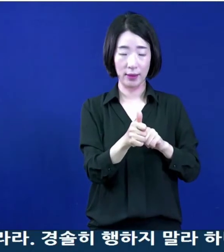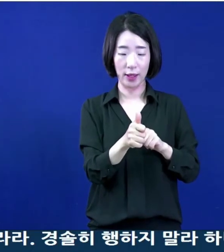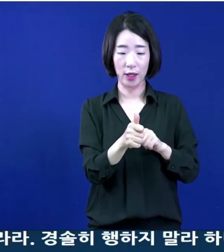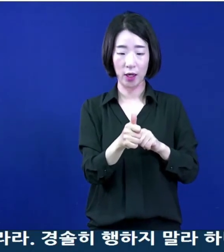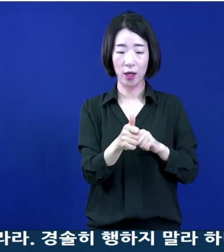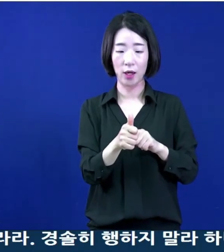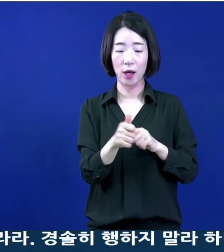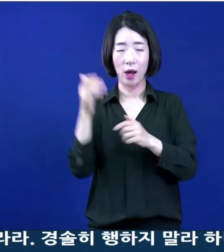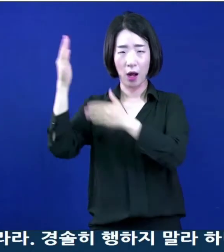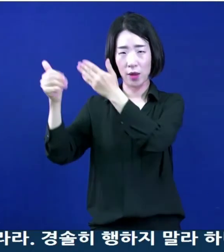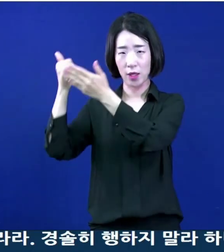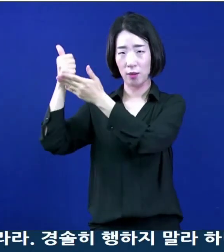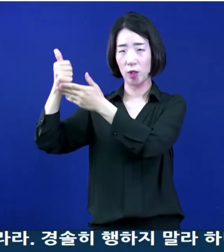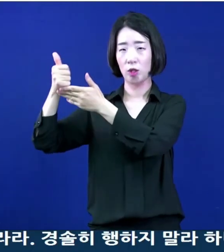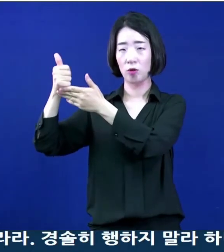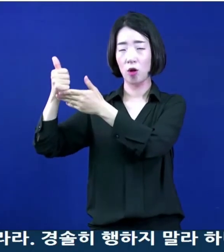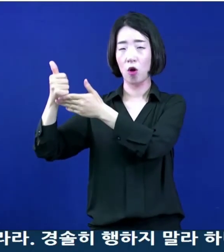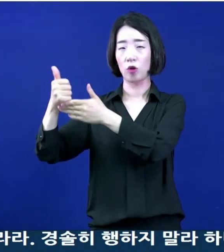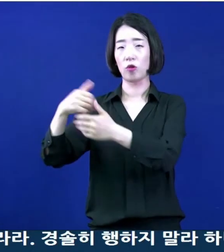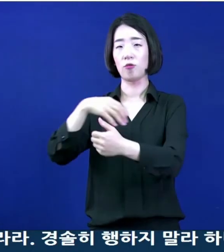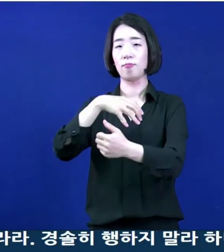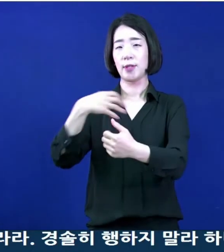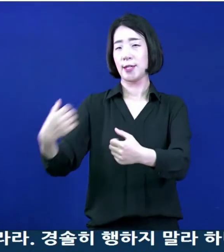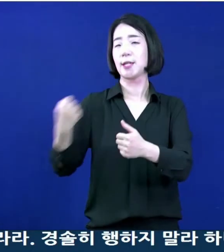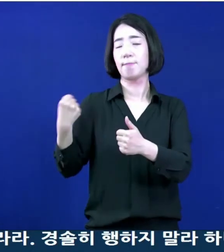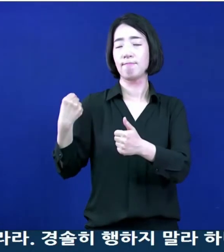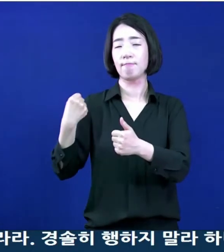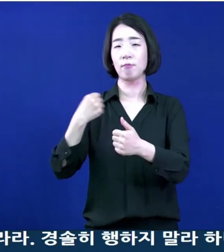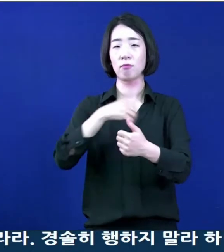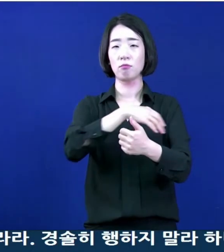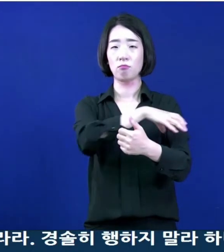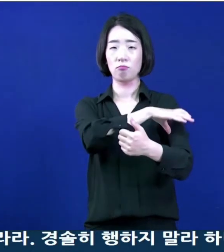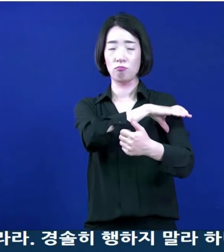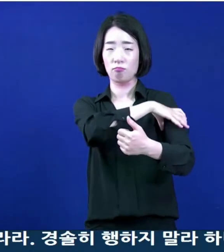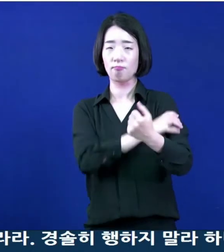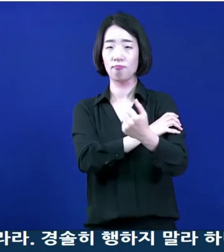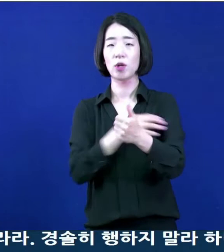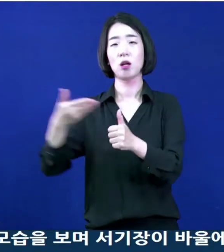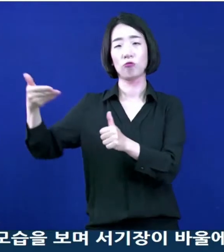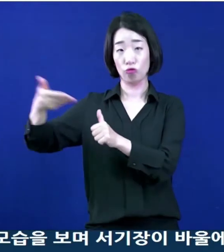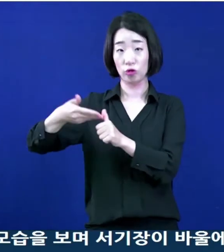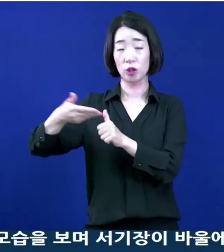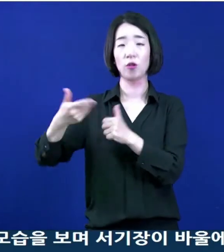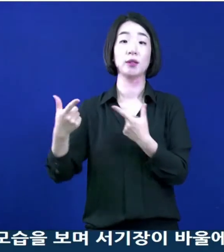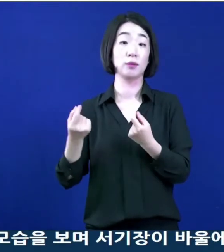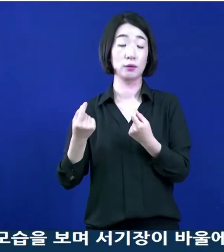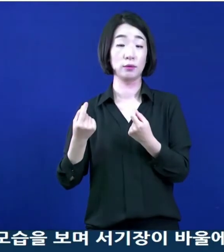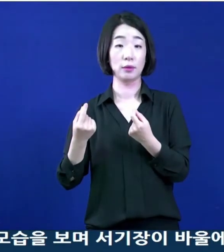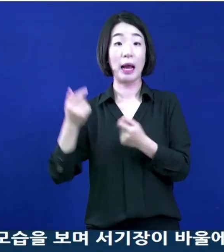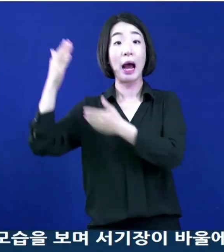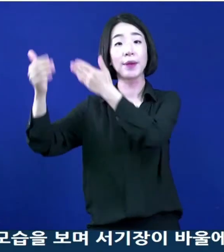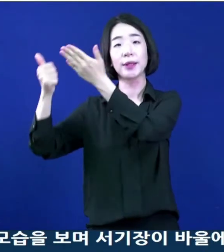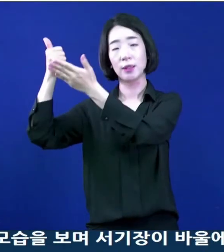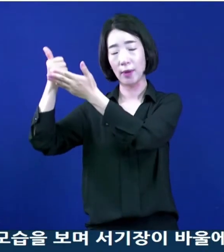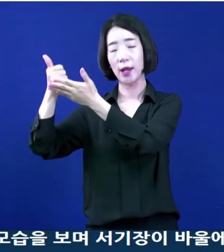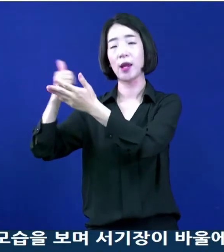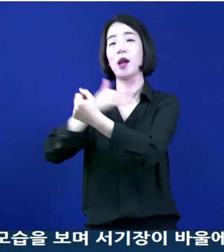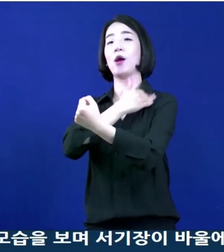사람들을 움직일 수 있는 권위를 준 겁니다. 직위가 권위를 주지 않습니다. 하나님이 권위를